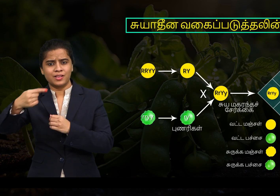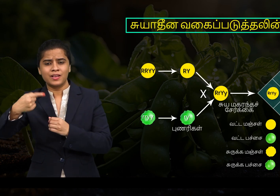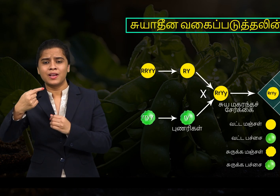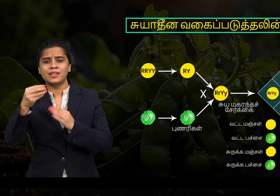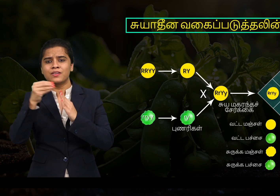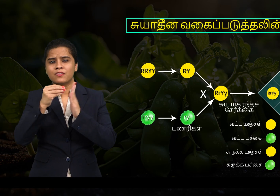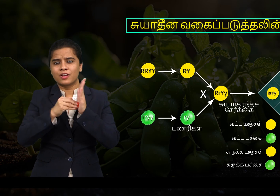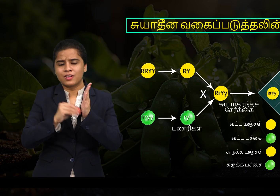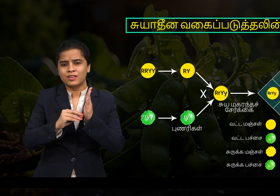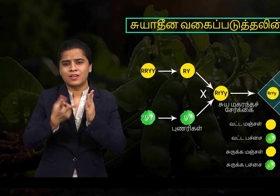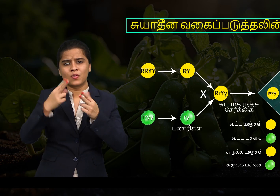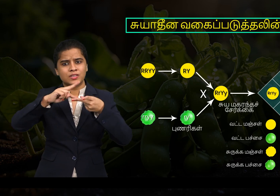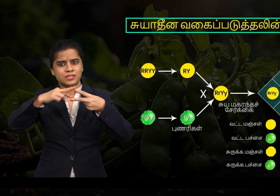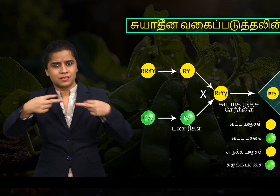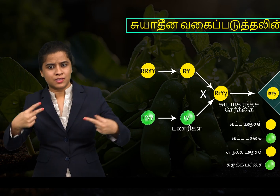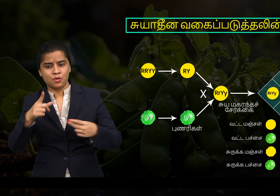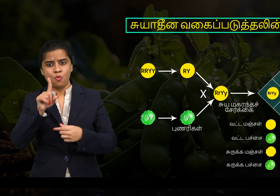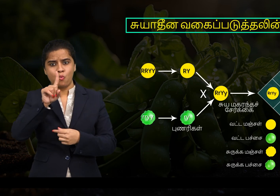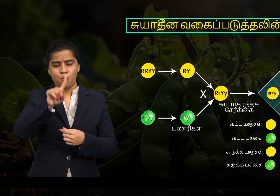ஒரு ஜோடியின் காரணிகள் அல்லது